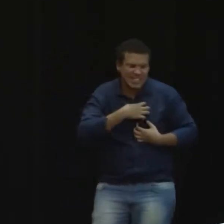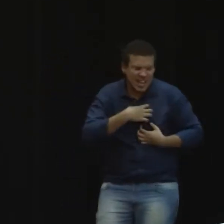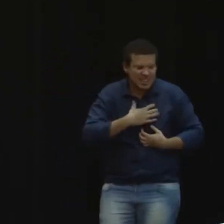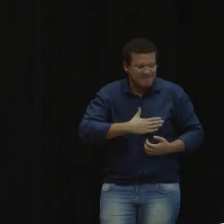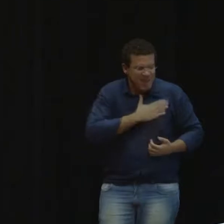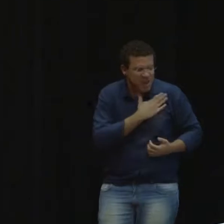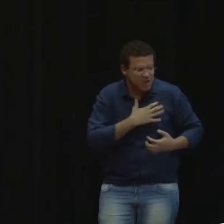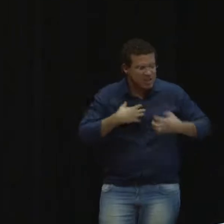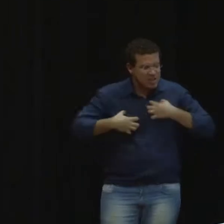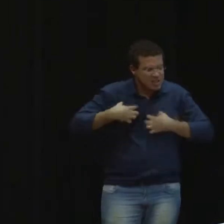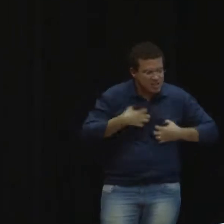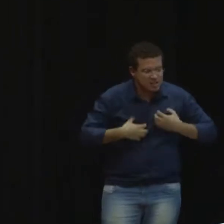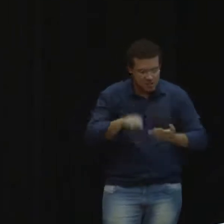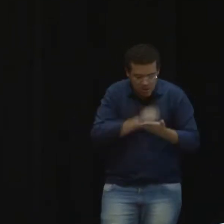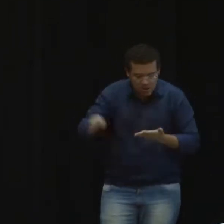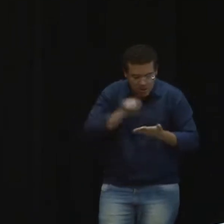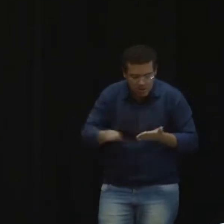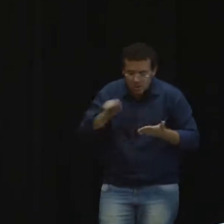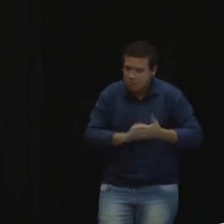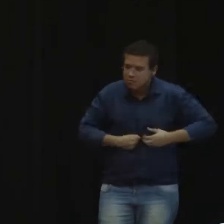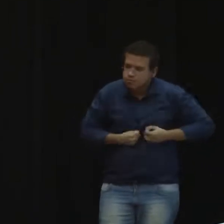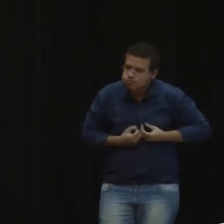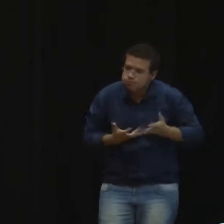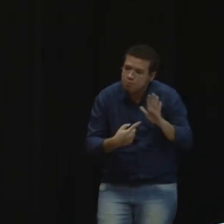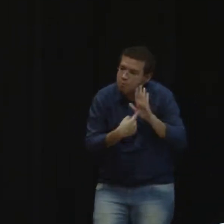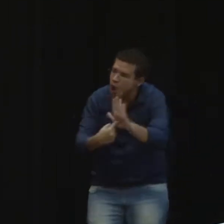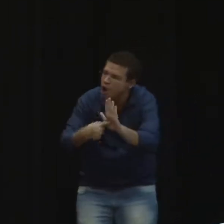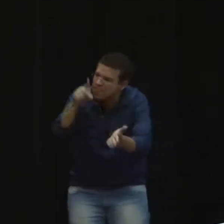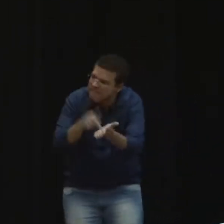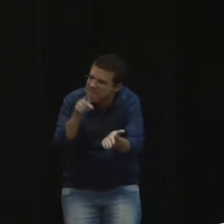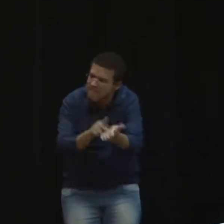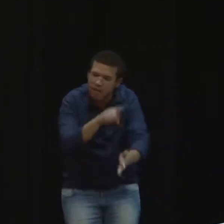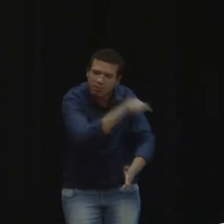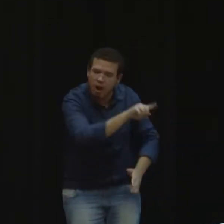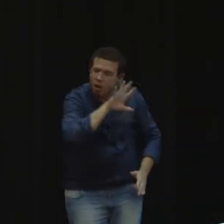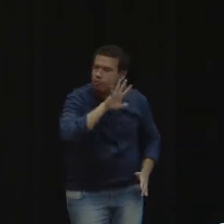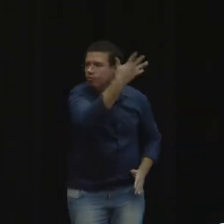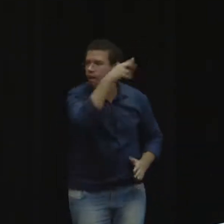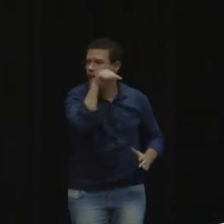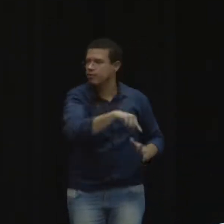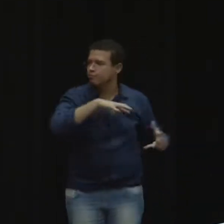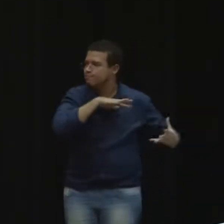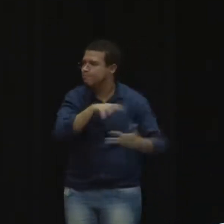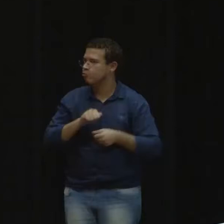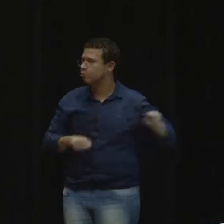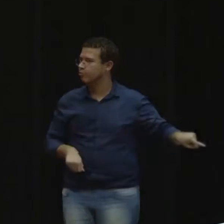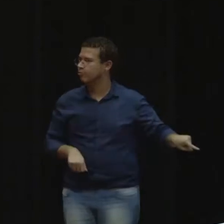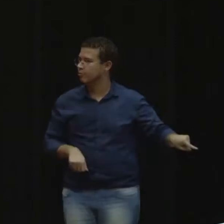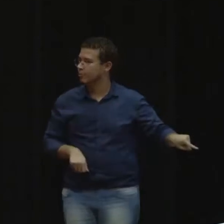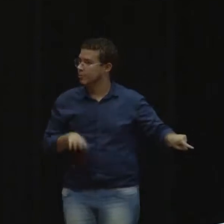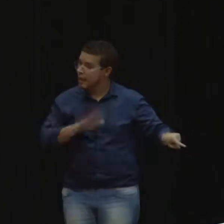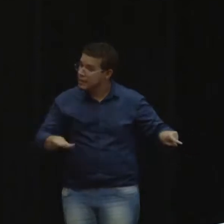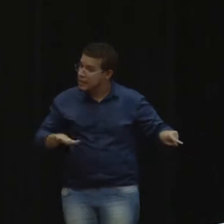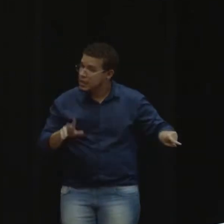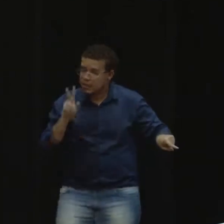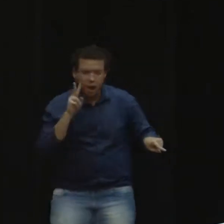esquece da vivência, das angústias. O surdo não, ele expõe aquilo que ele sente na pele, o que acontece no mundo dele.